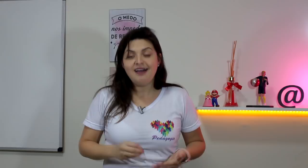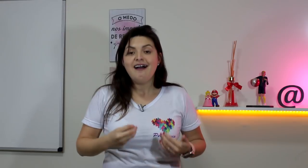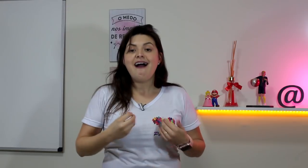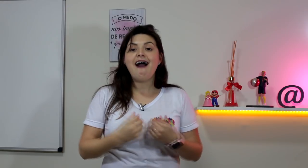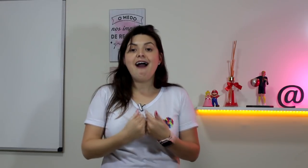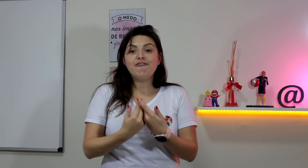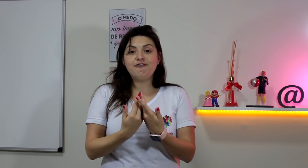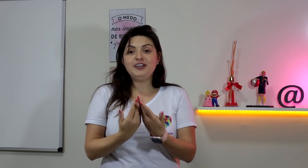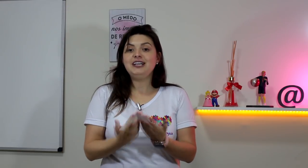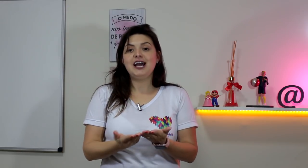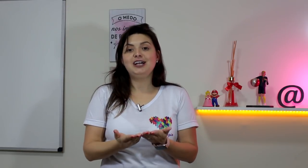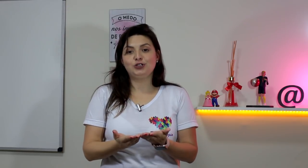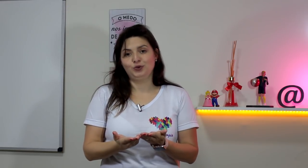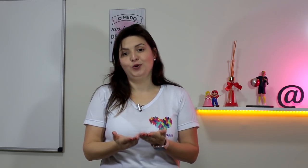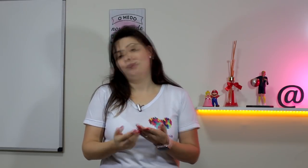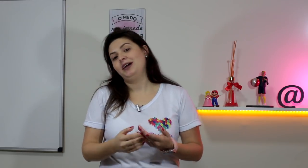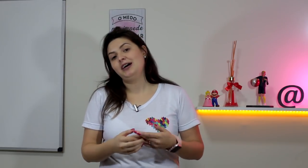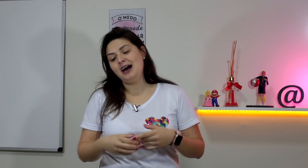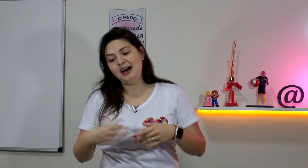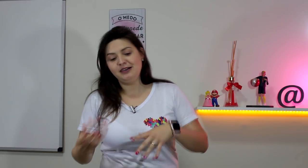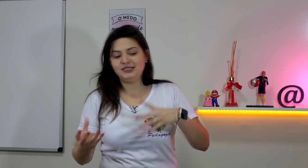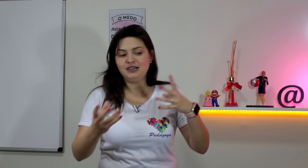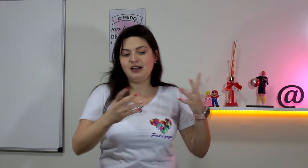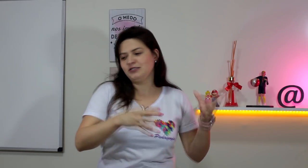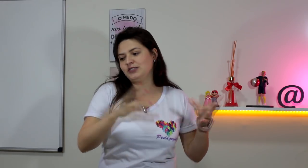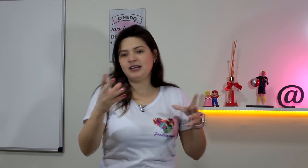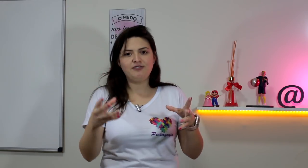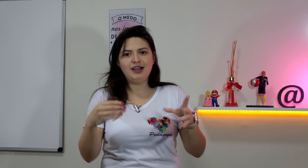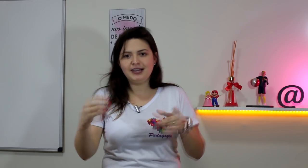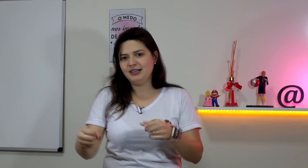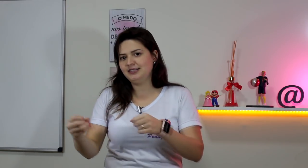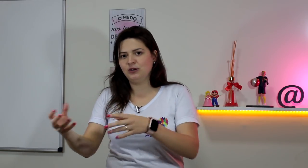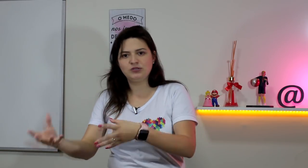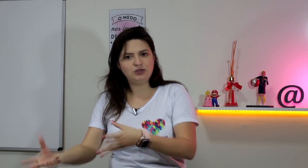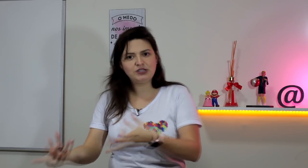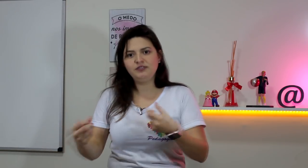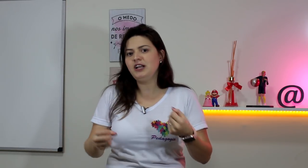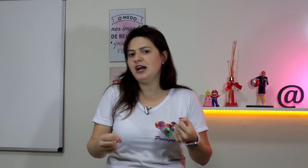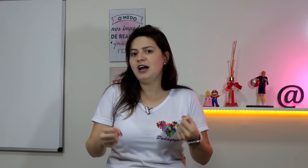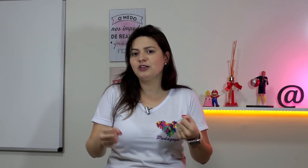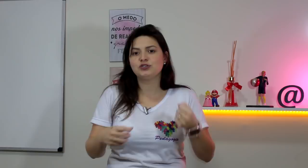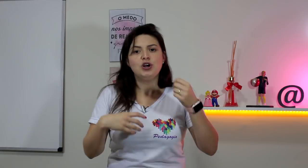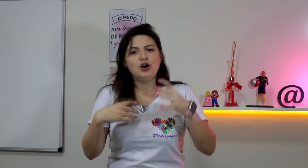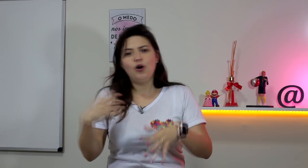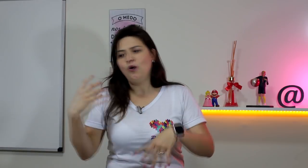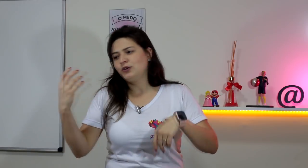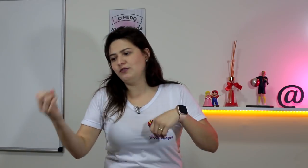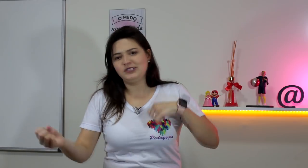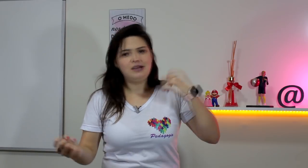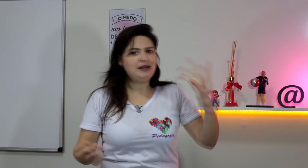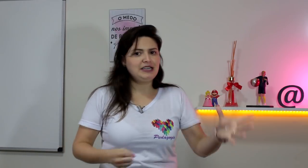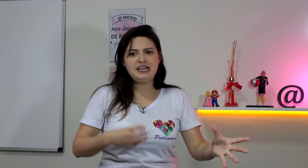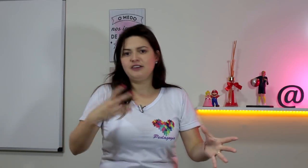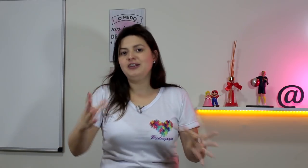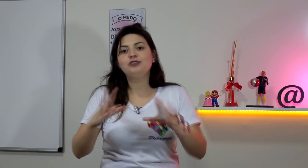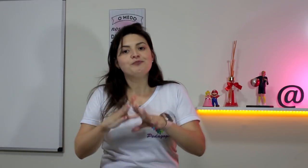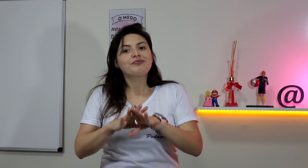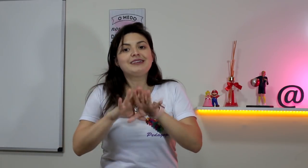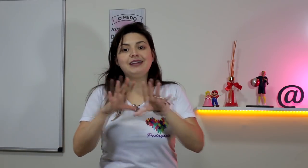para afilhado, para se você quer falar que eles são seus afilhados ou que você é madrinha, afilhado,